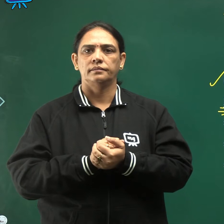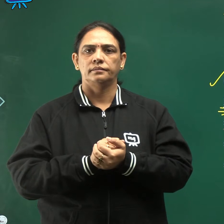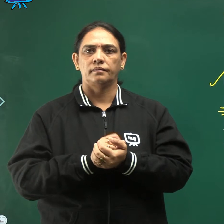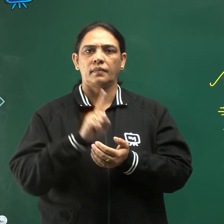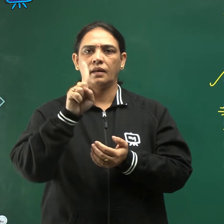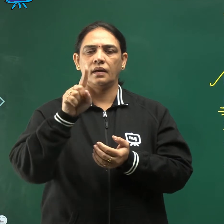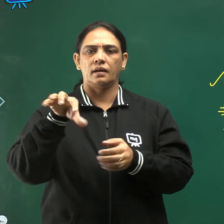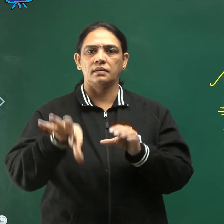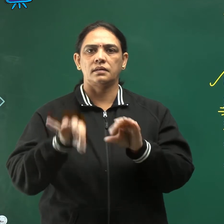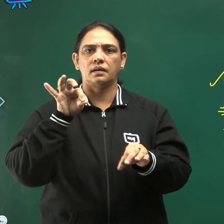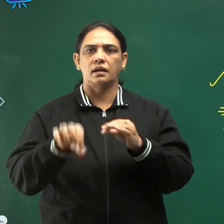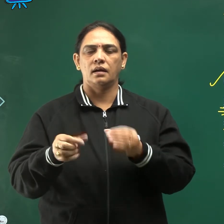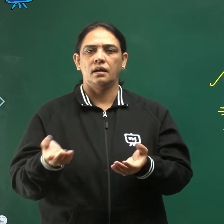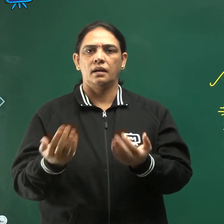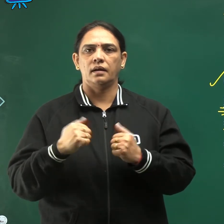एक संख्या लेंगे